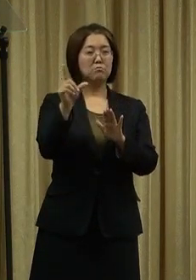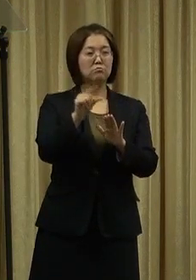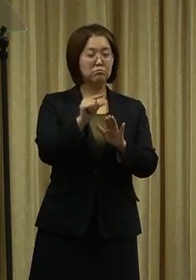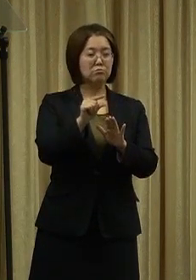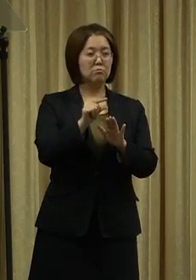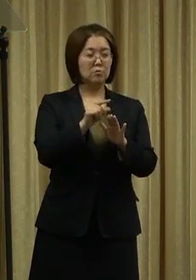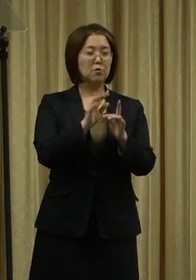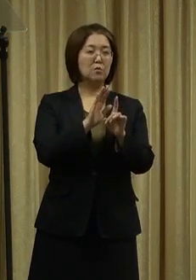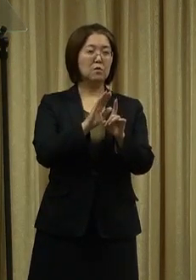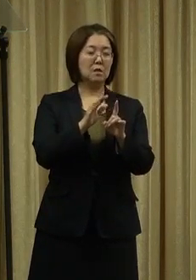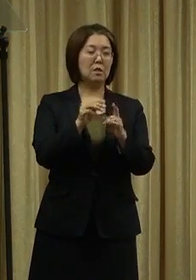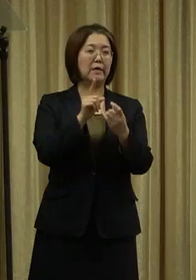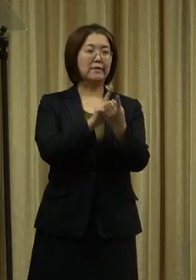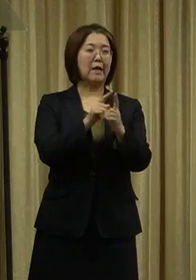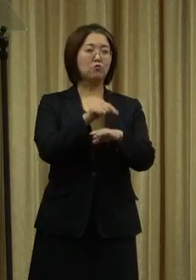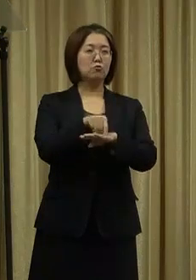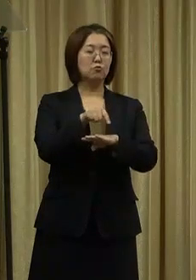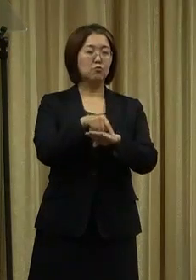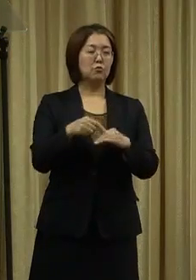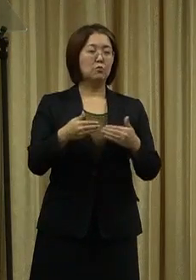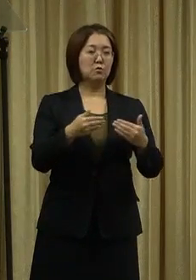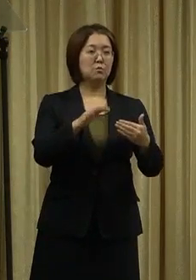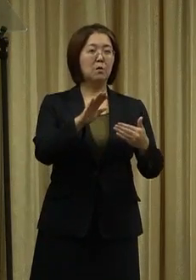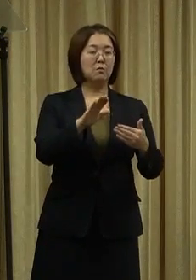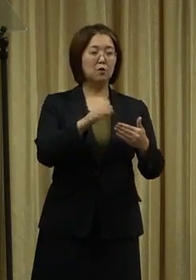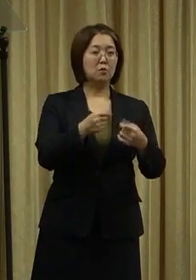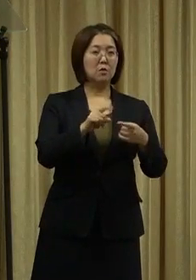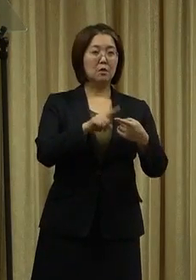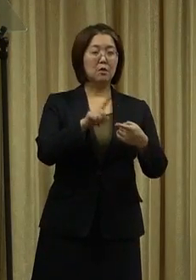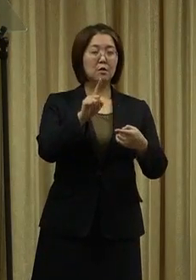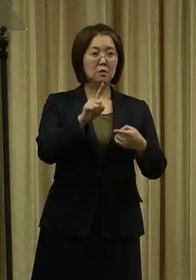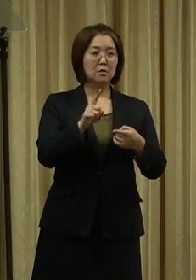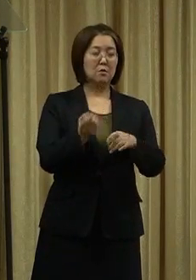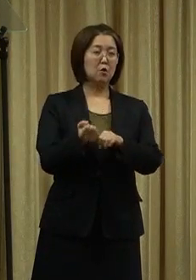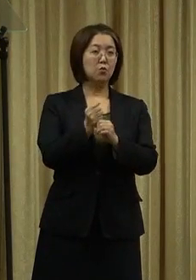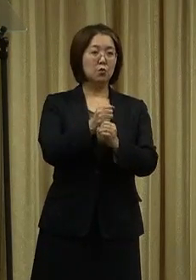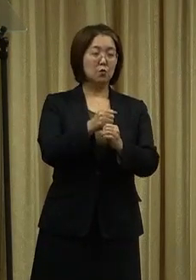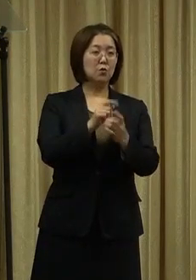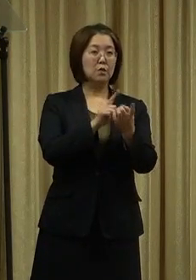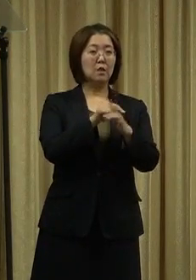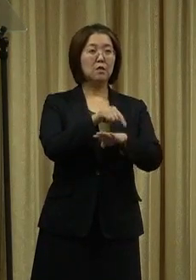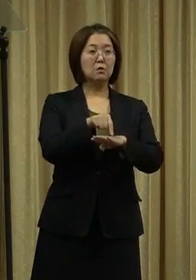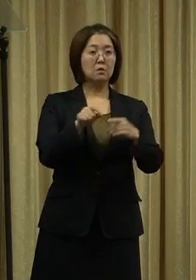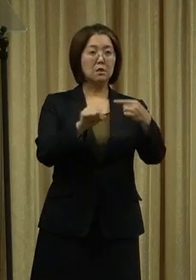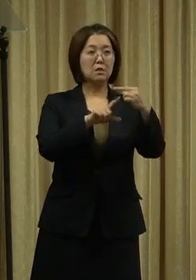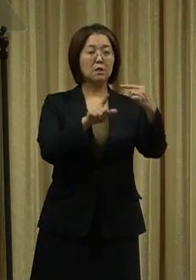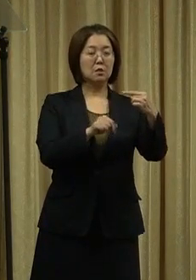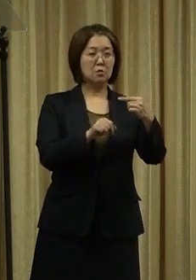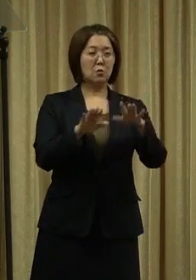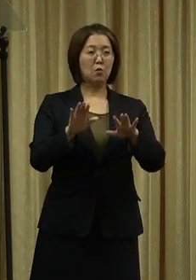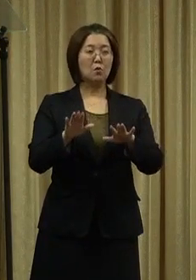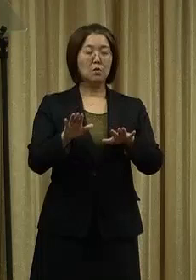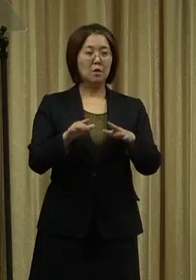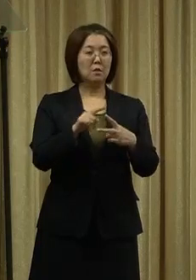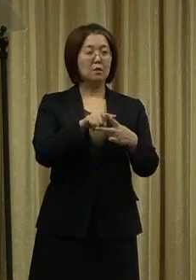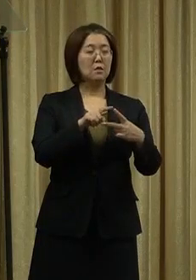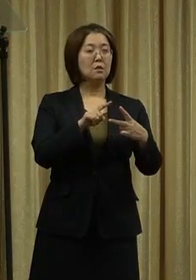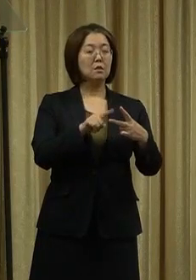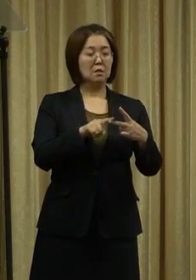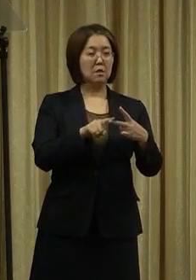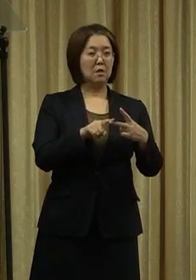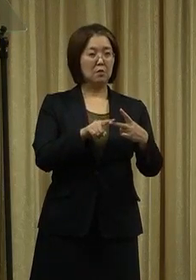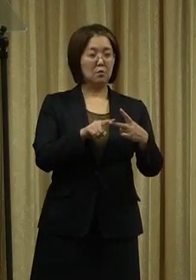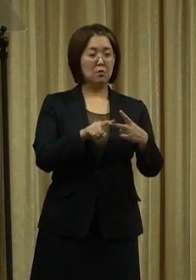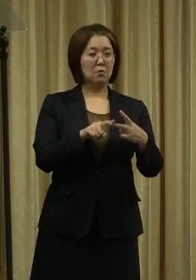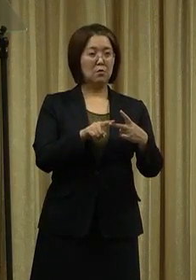。具体的には災害復旧対策については1月補正と今回の2月補正予算